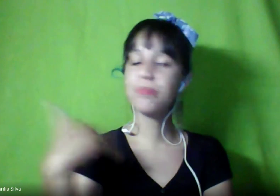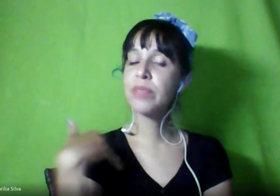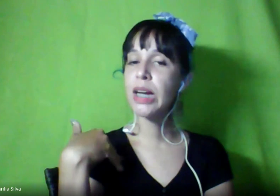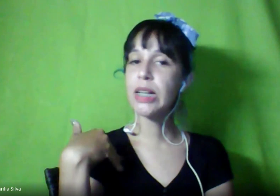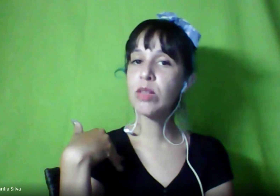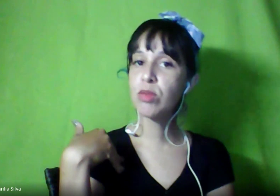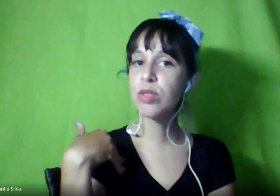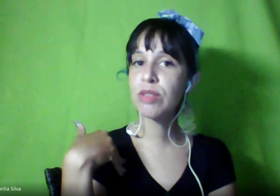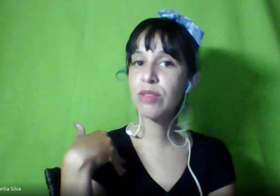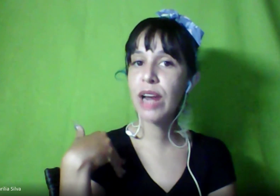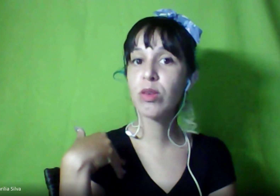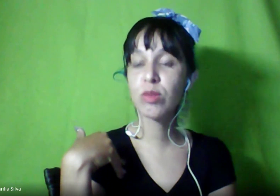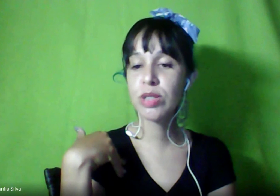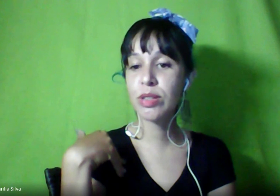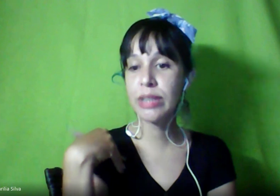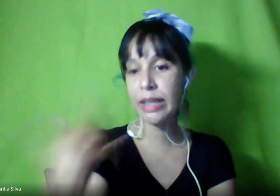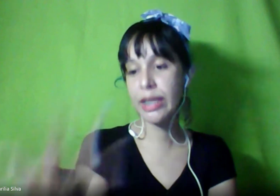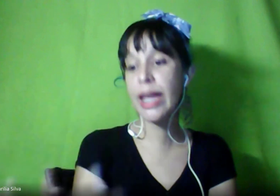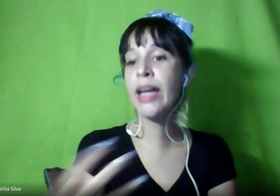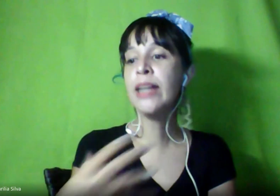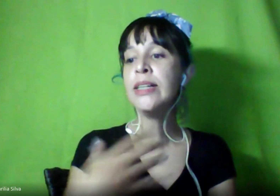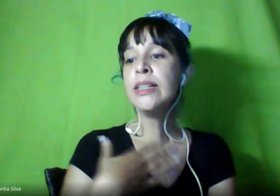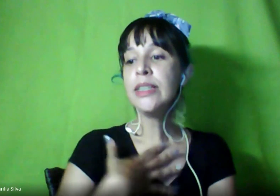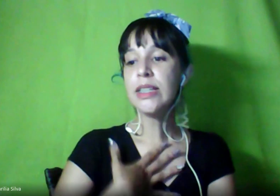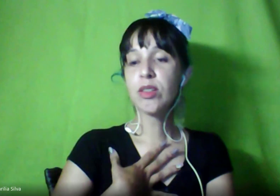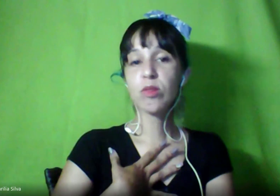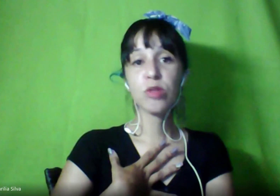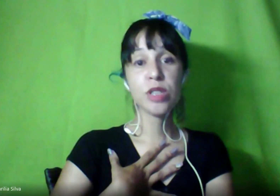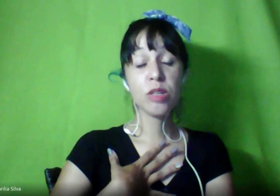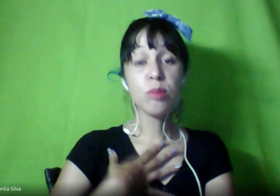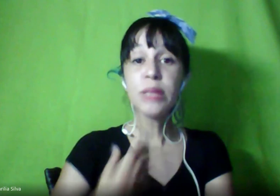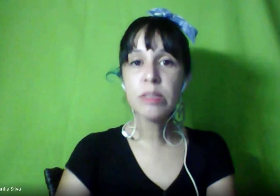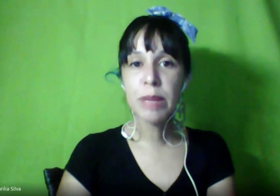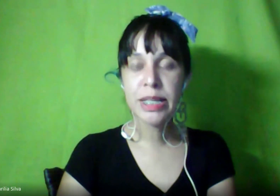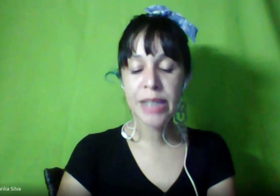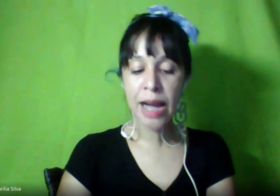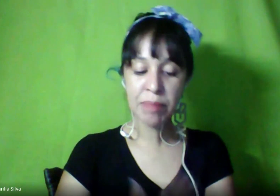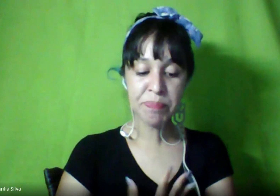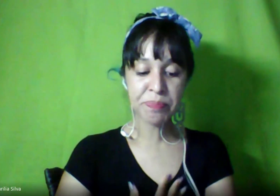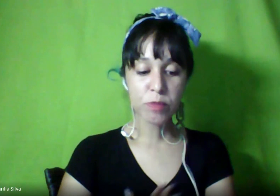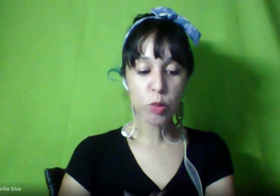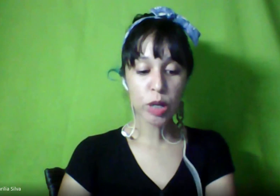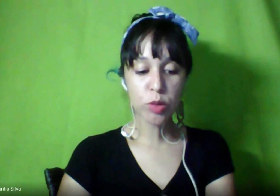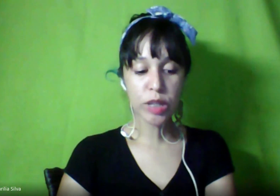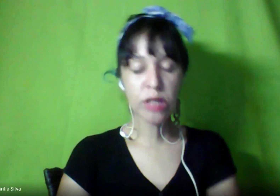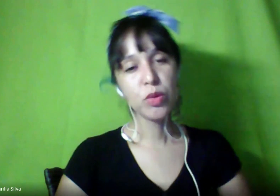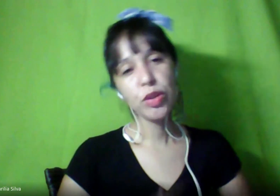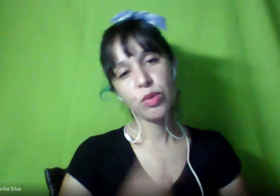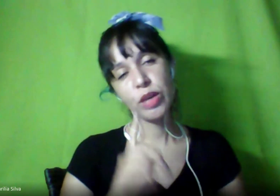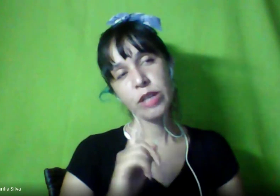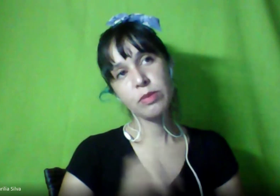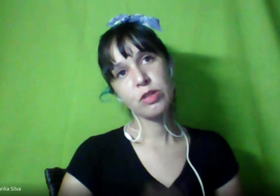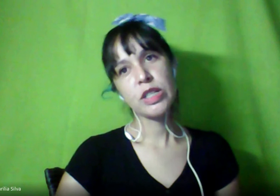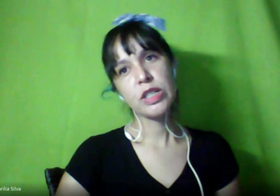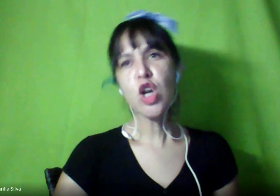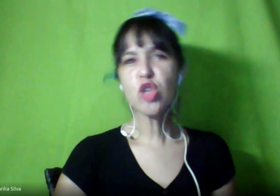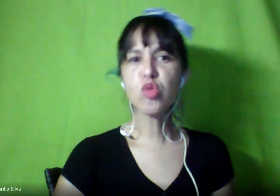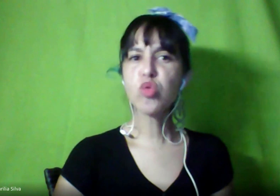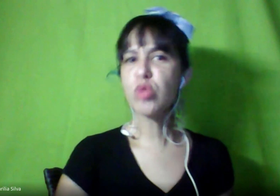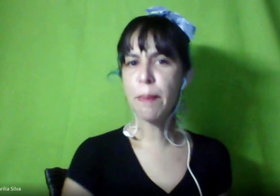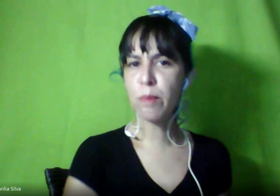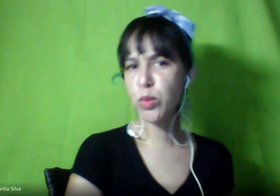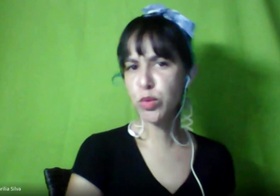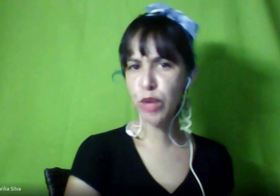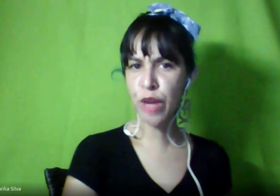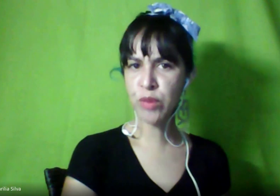idioma e eu não consigo falar, eu não consigo entender, eu não consigo me expressar. O que acontece muito, as pessoas falam assim, nossa, o